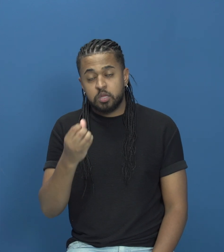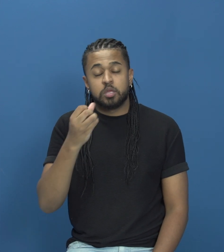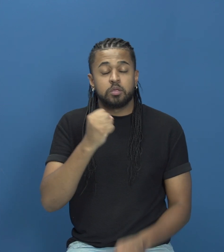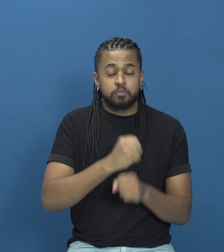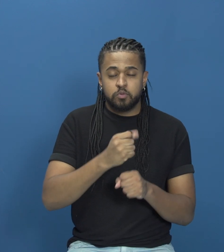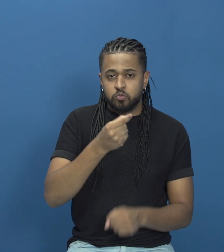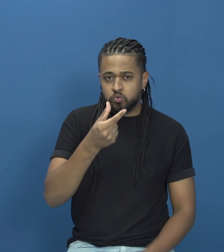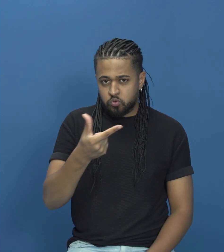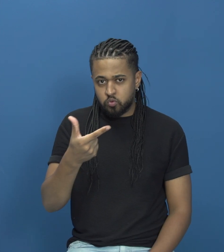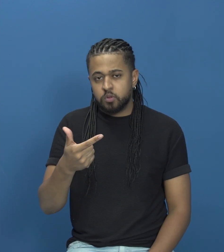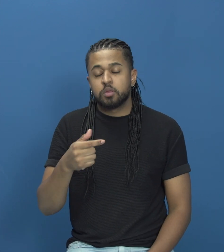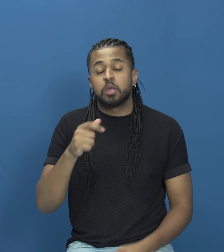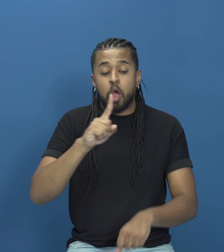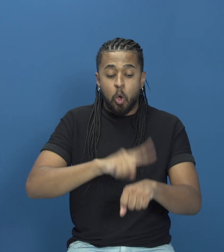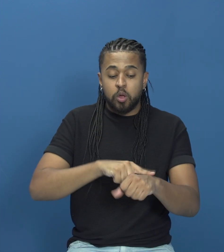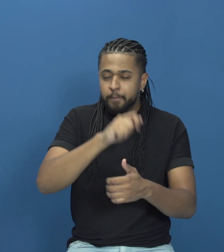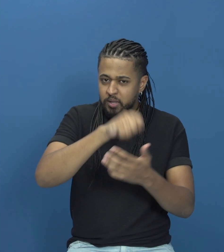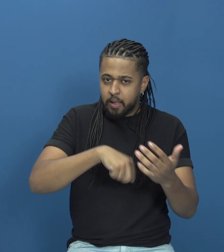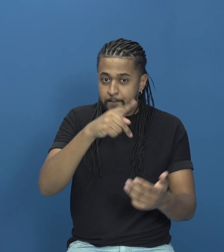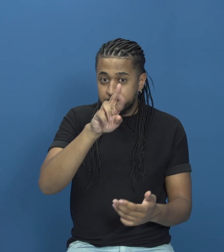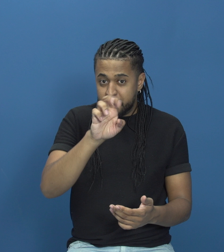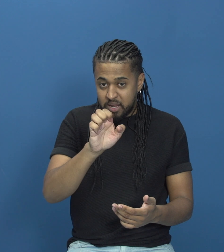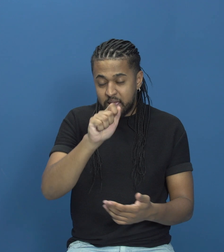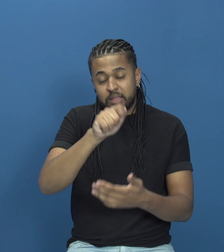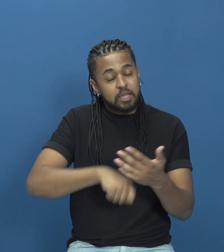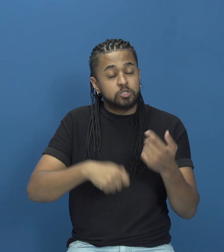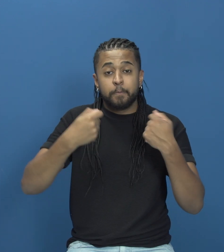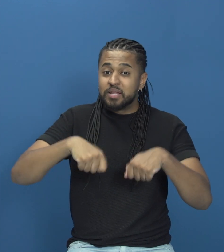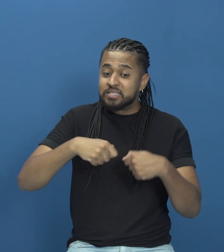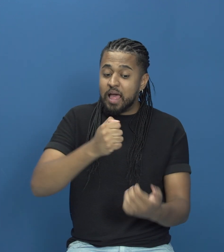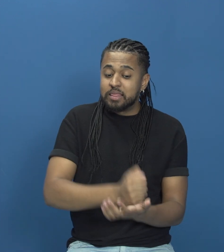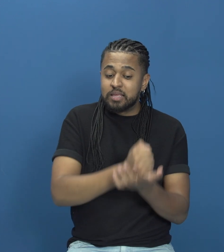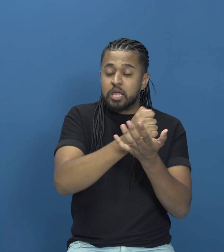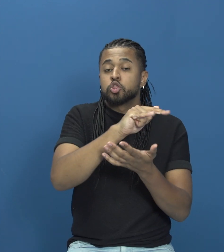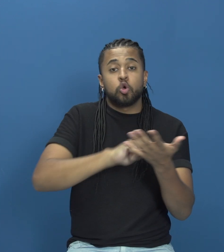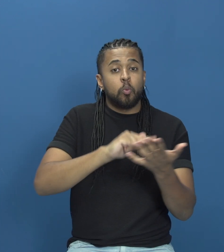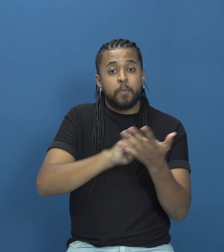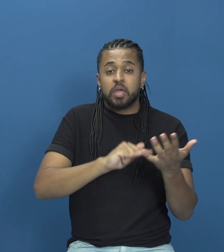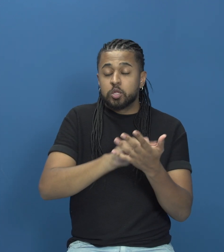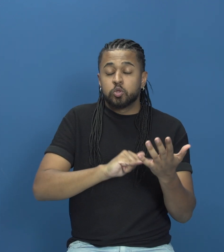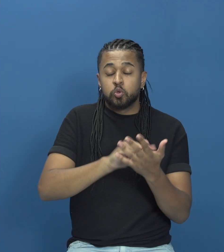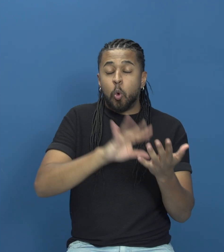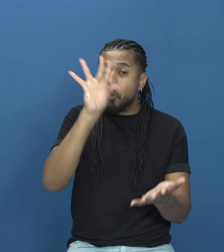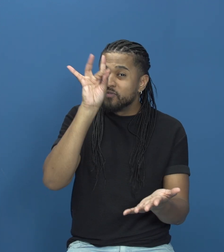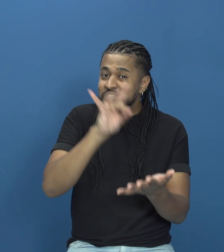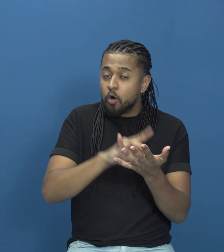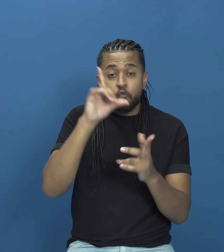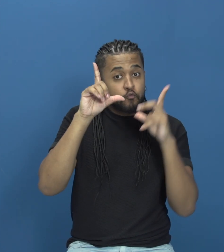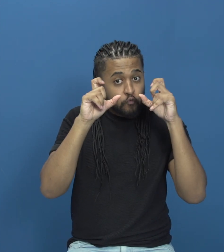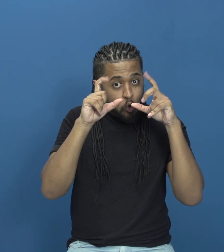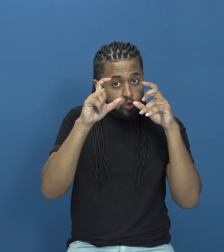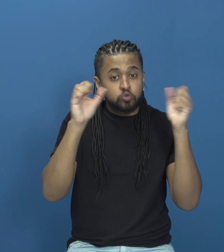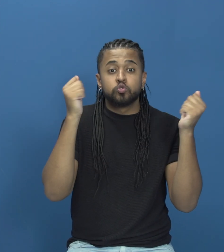10.406/2002, no momento do preenchimento do pré-cadastro, deverá anexar documento de identificação oficial com